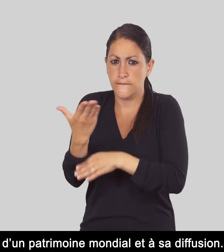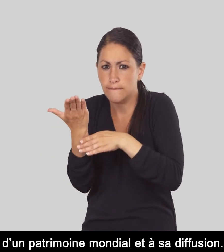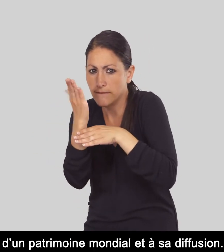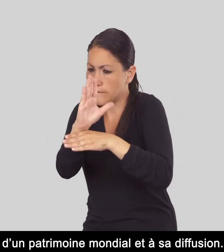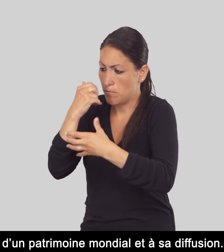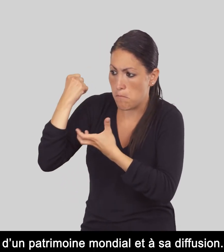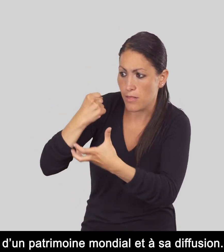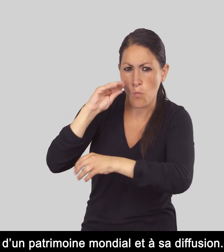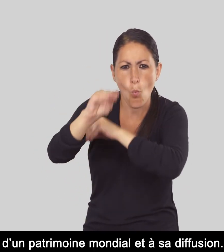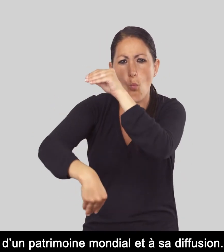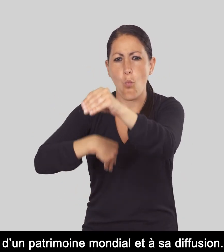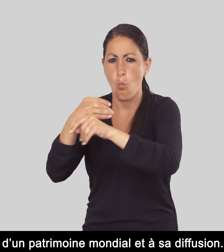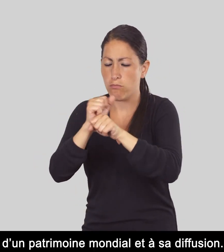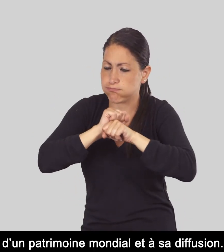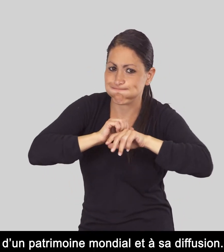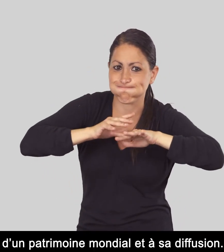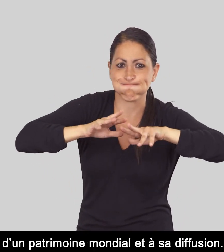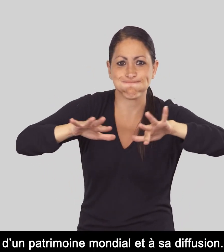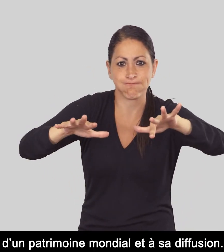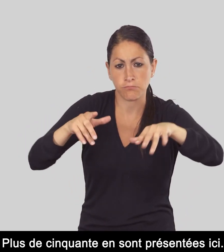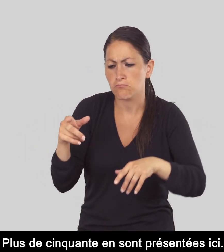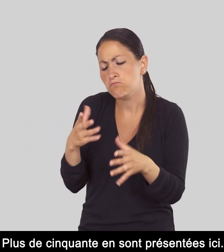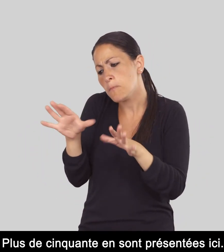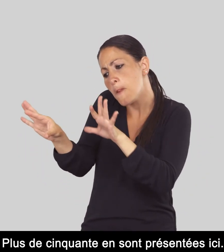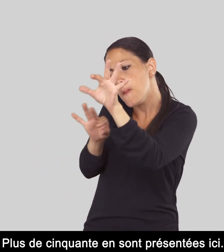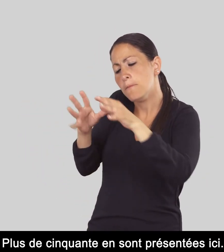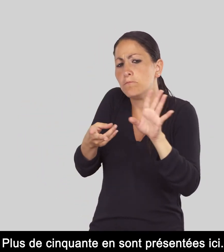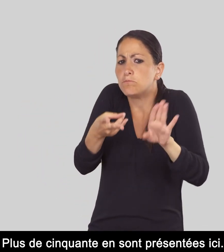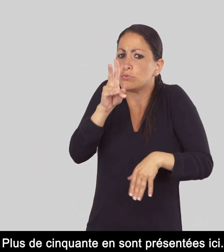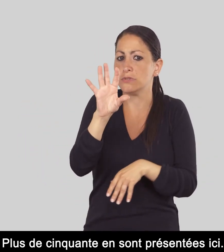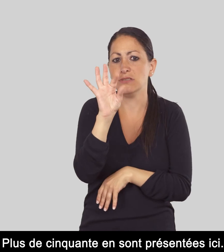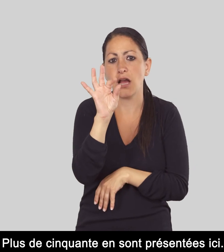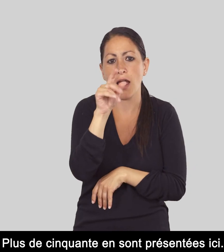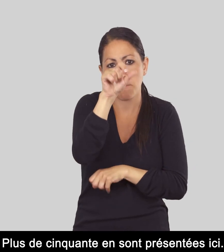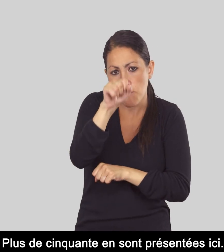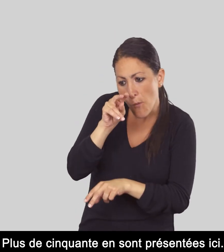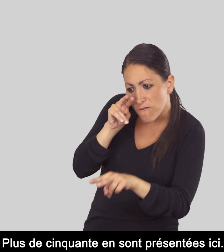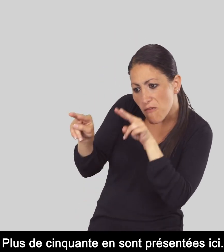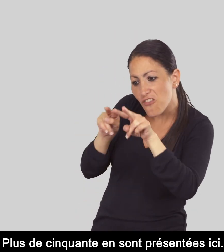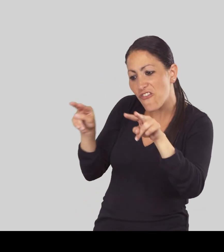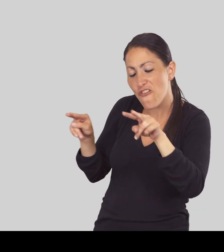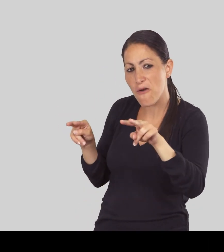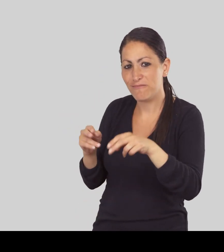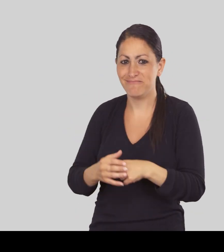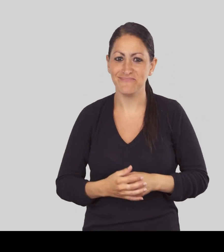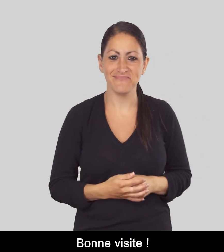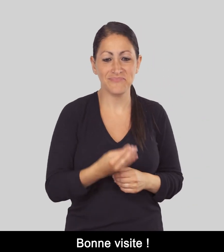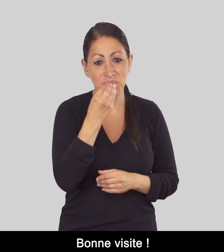patrimoine mondial et à sa diffusion. Plus de cinquante en sont présentées ici. Bonne